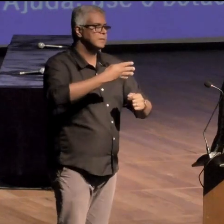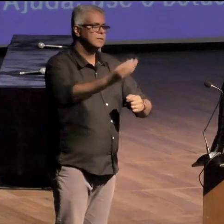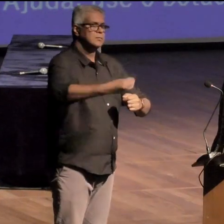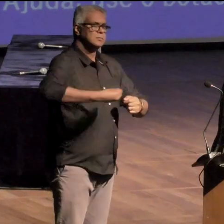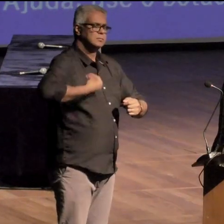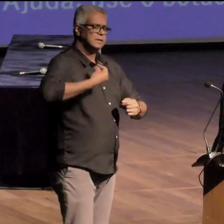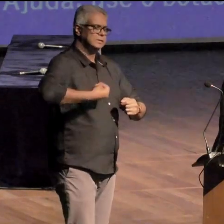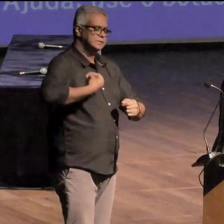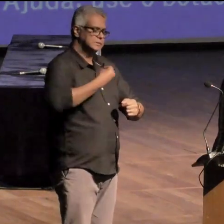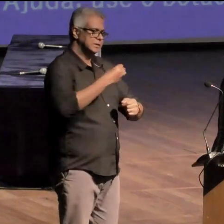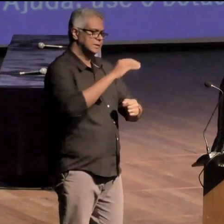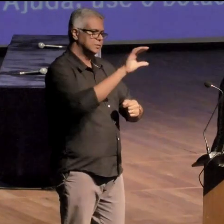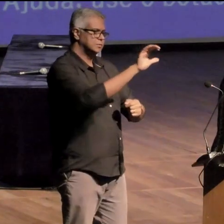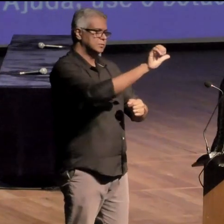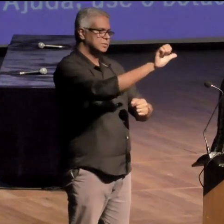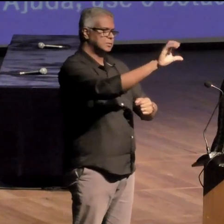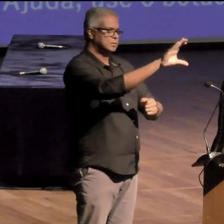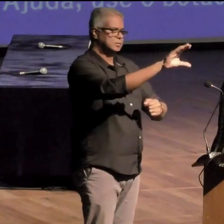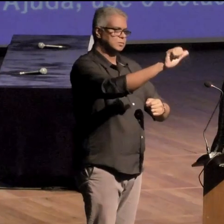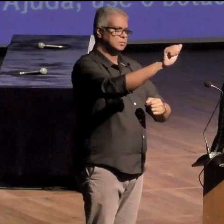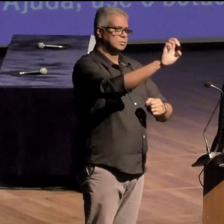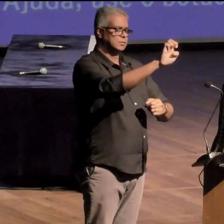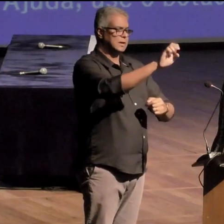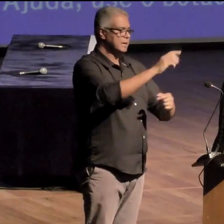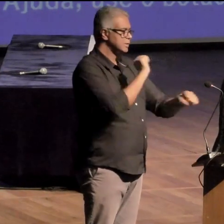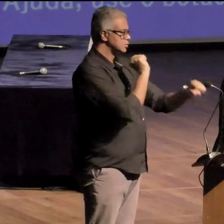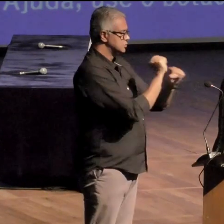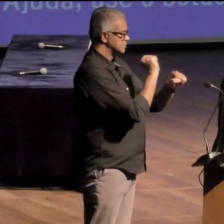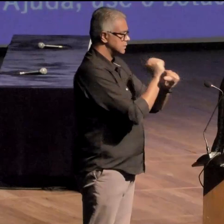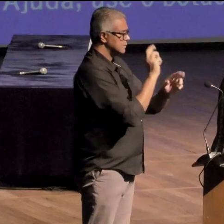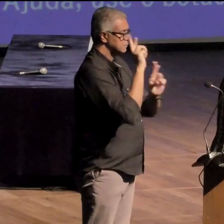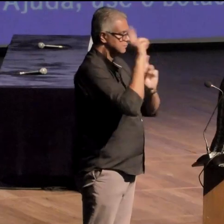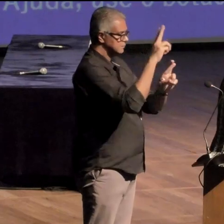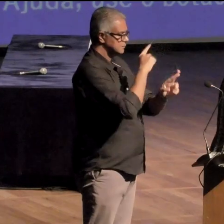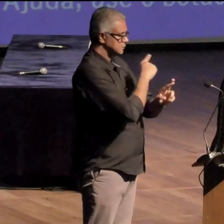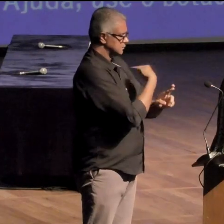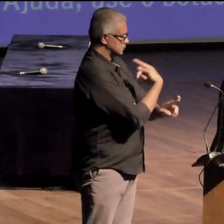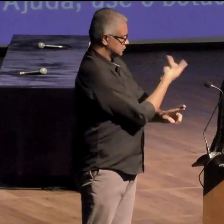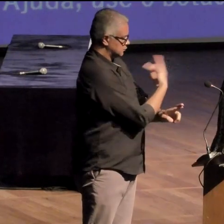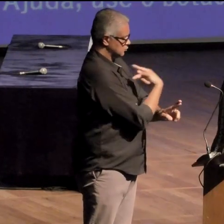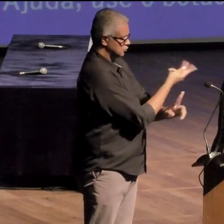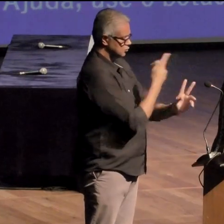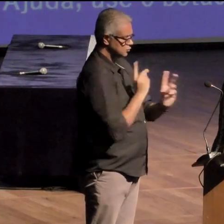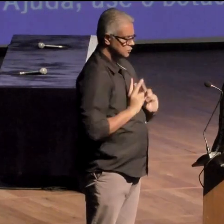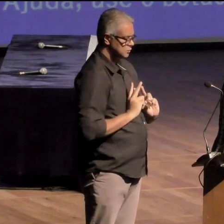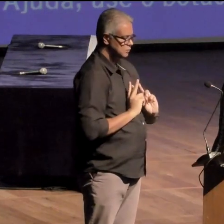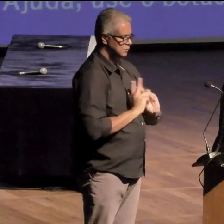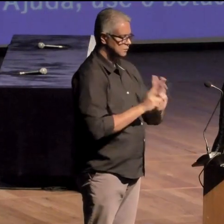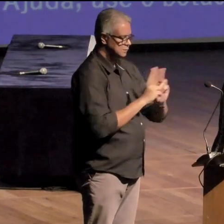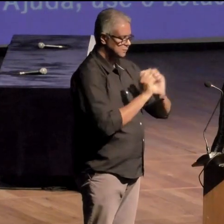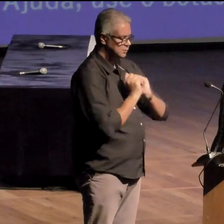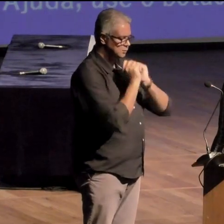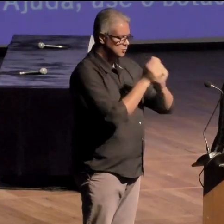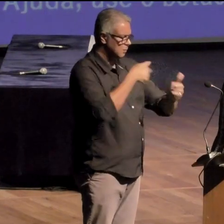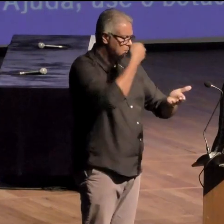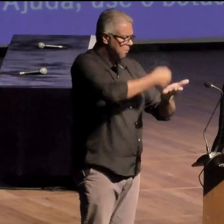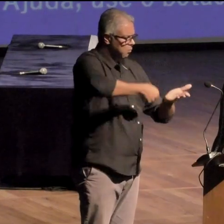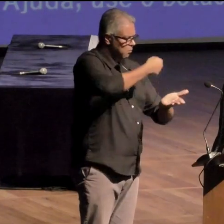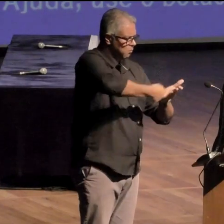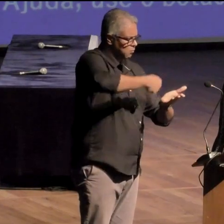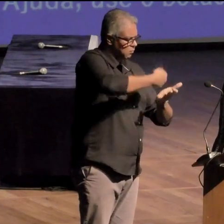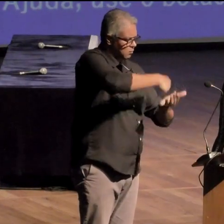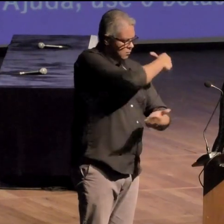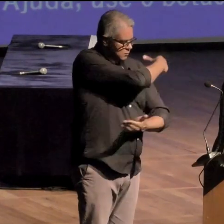Cai espero que a gente continue sempre juntos e vamos lutar por essa questão no estado do Rio da